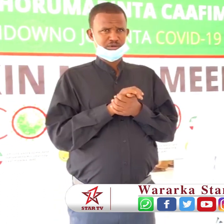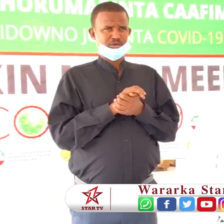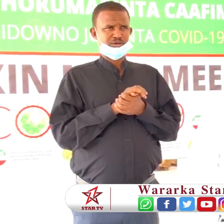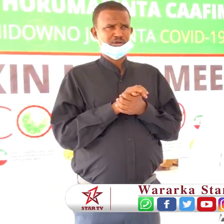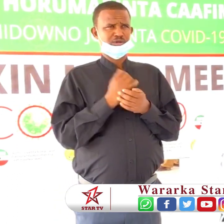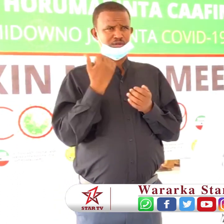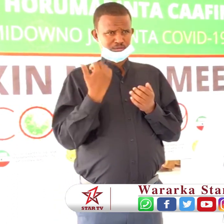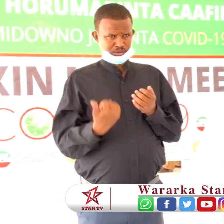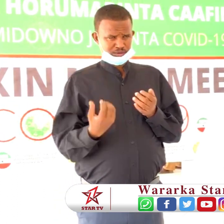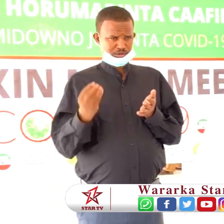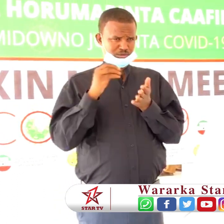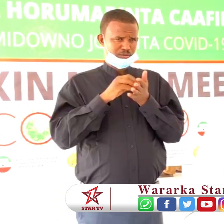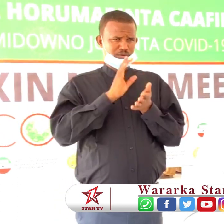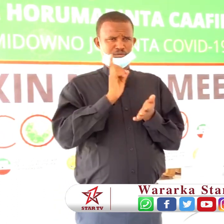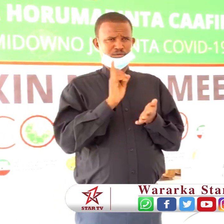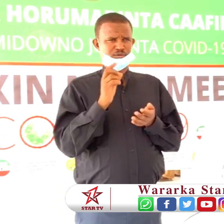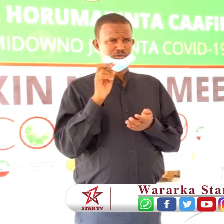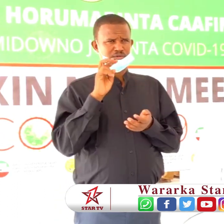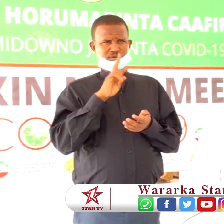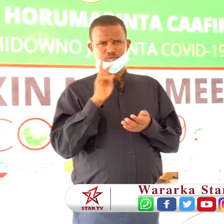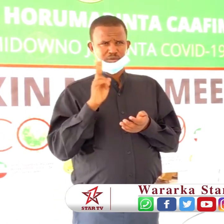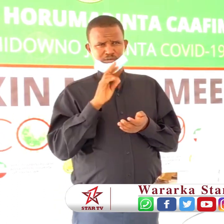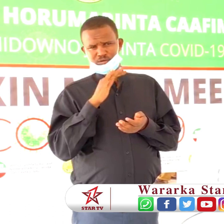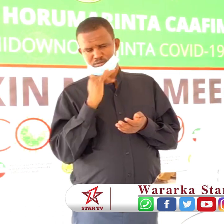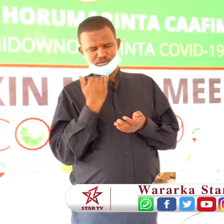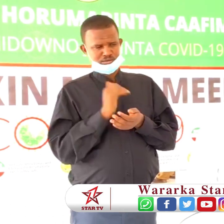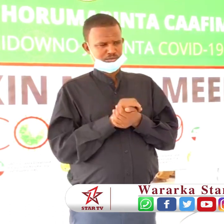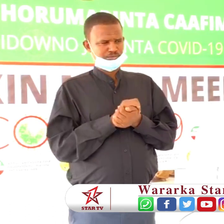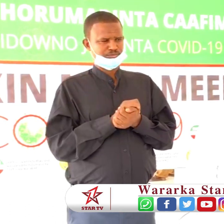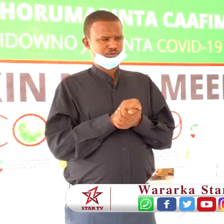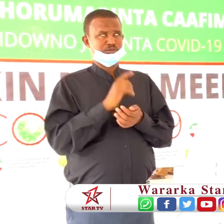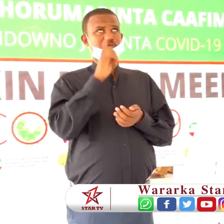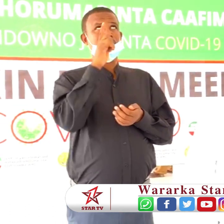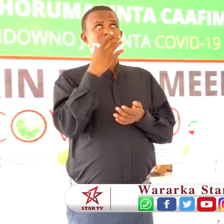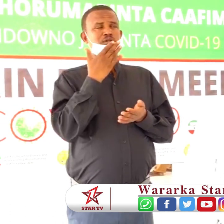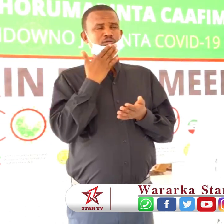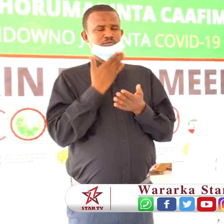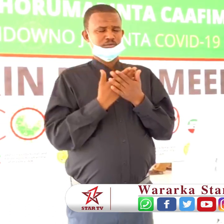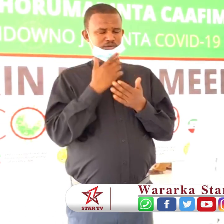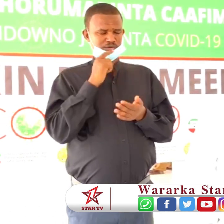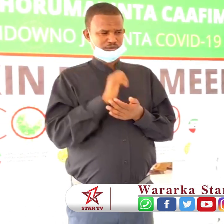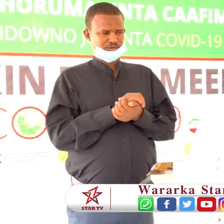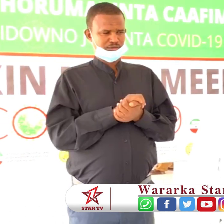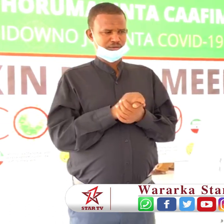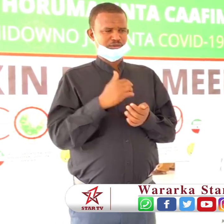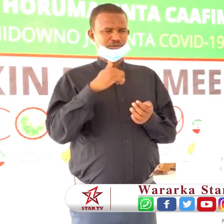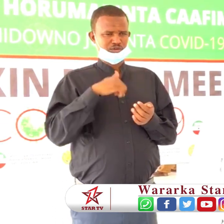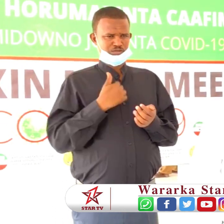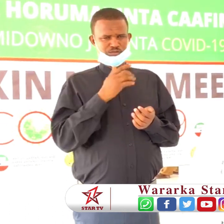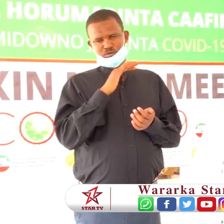maantana waa 22. Markaa ilaah mahadii, cidi umay dhiman